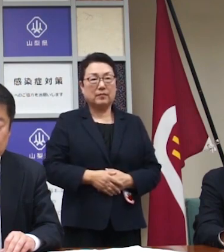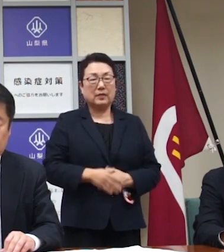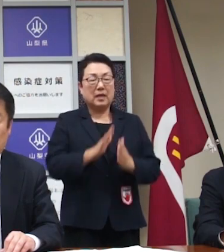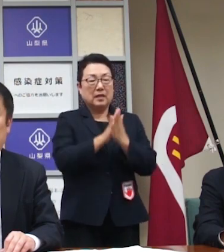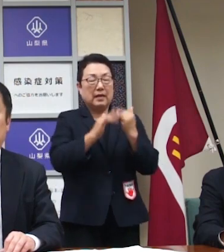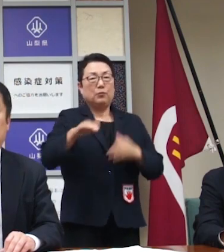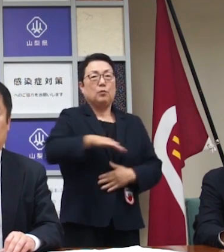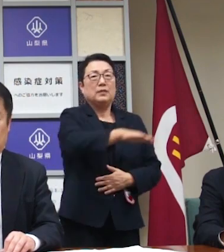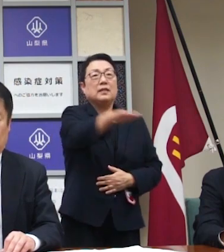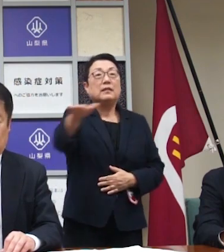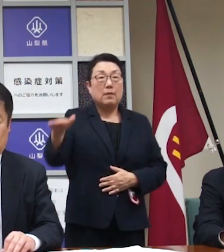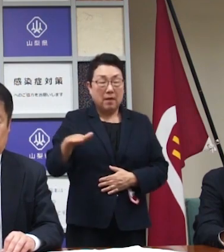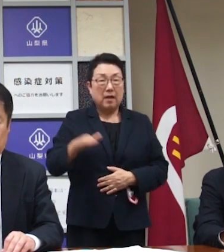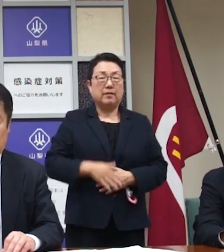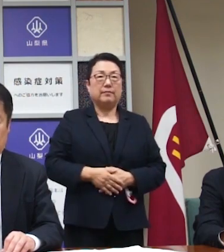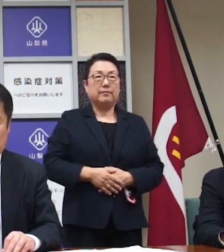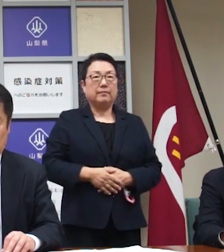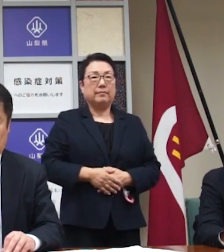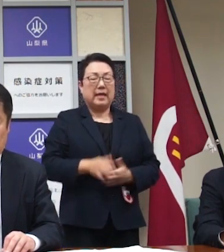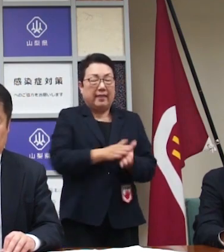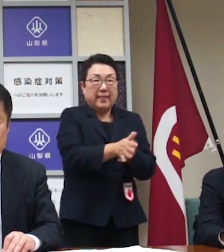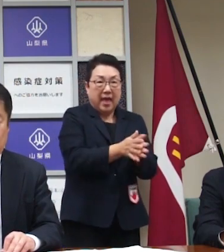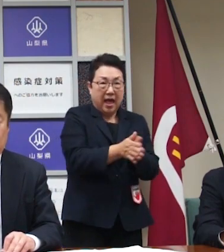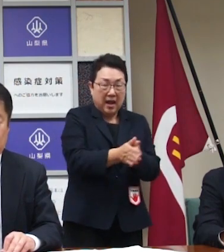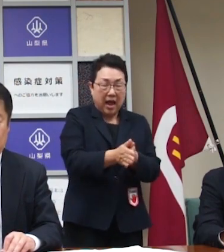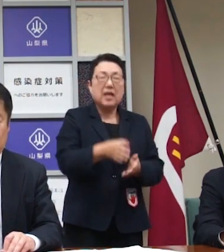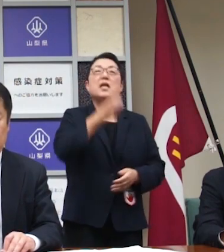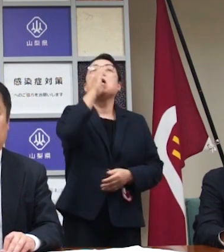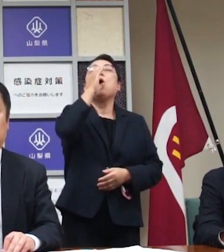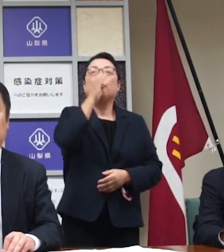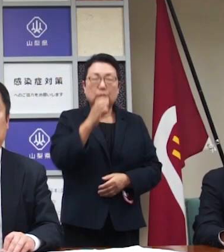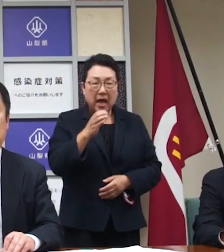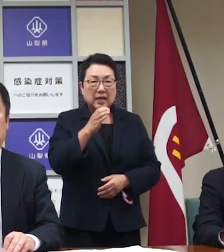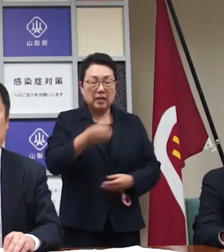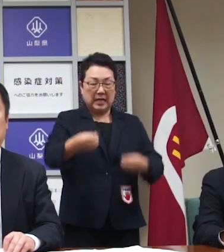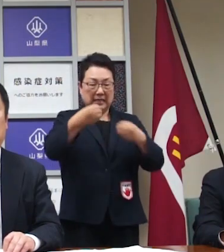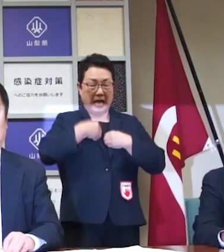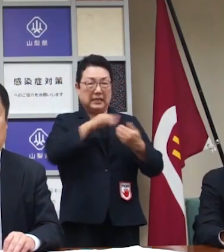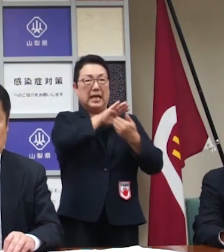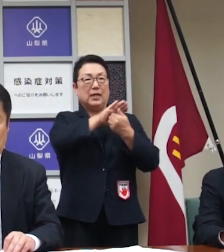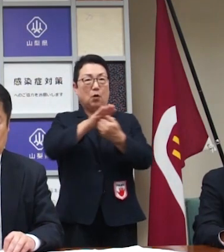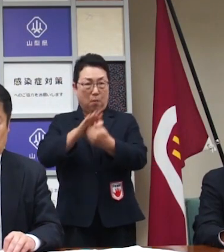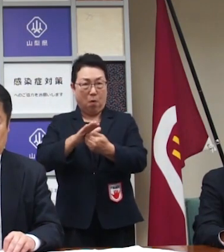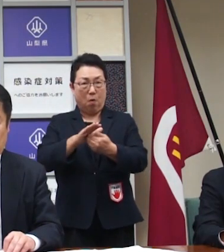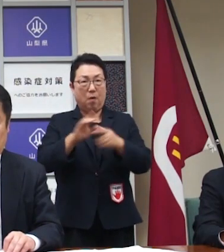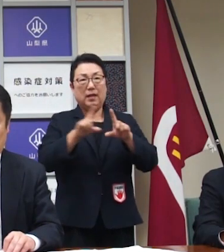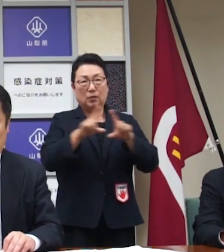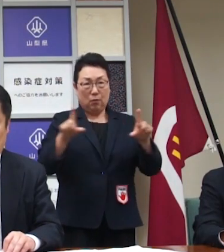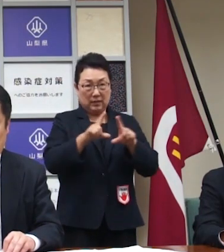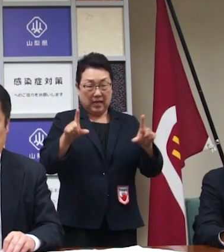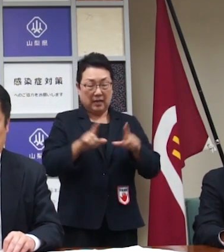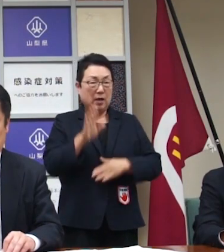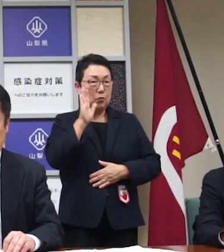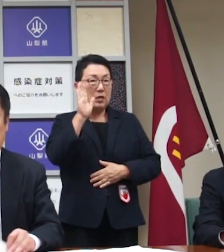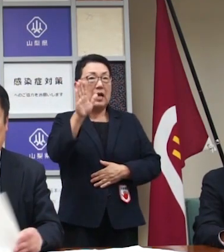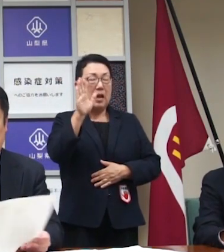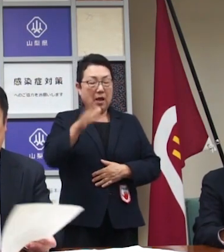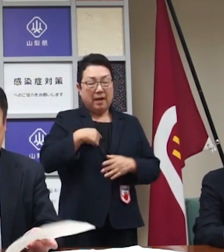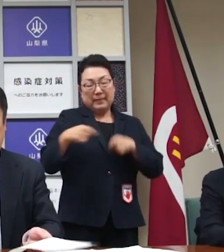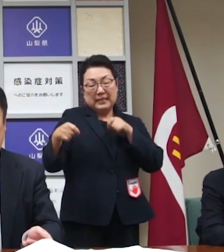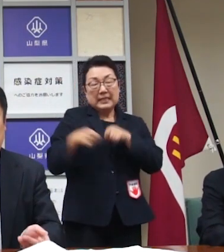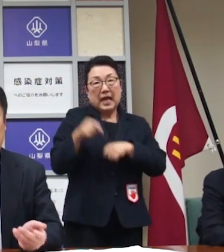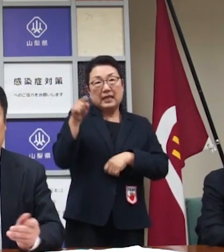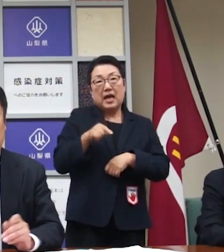県民の皆様におかれましては、手洗いとうがいによるうつらないための注意はもちろんのこと、今後は身近